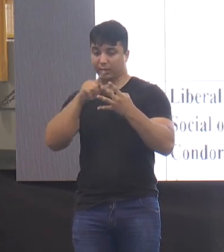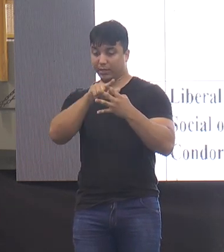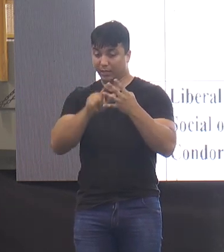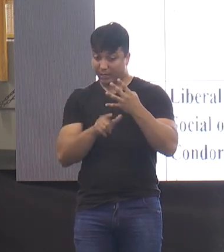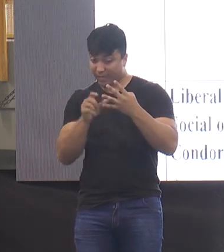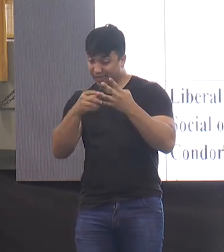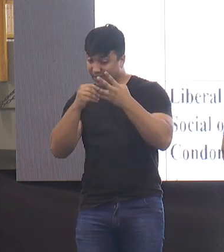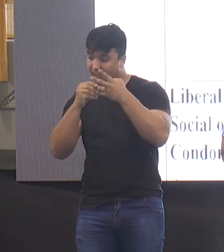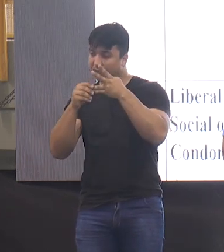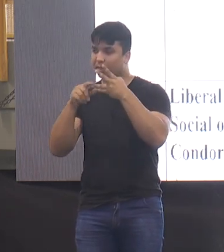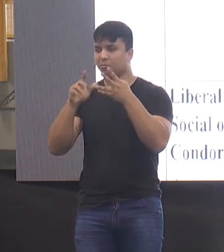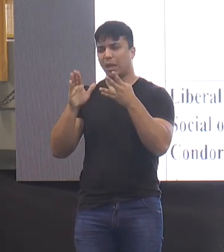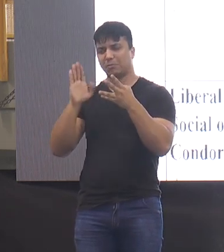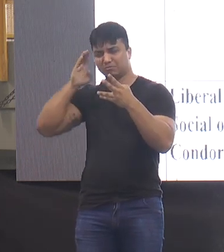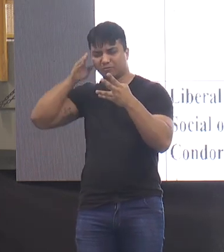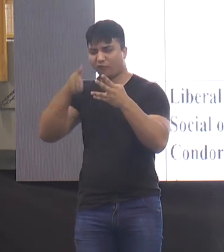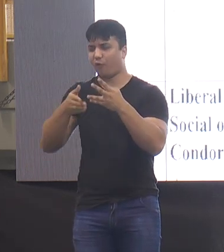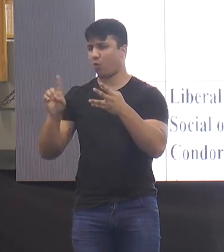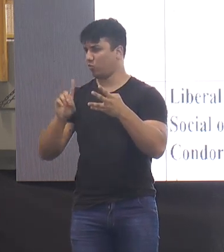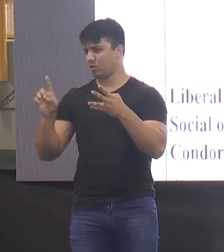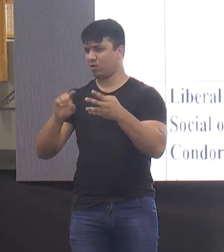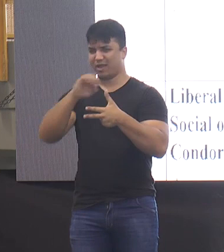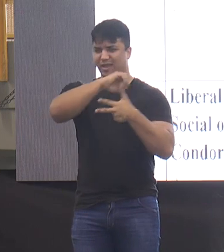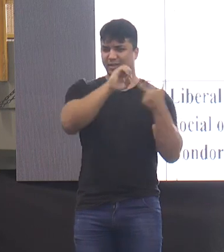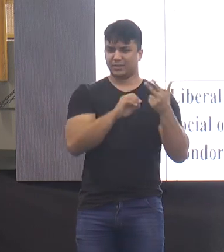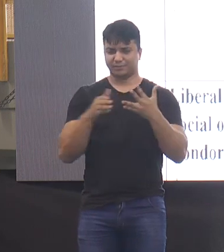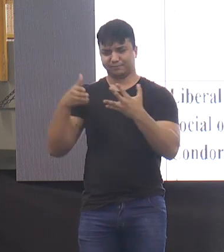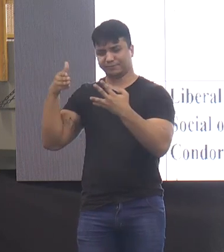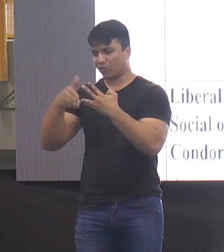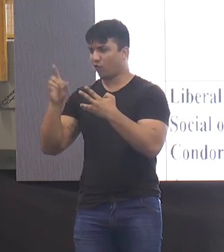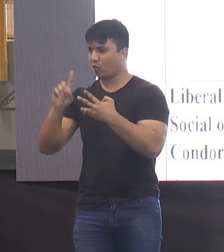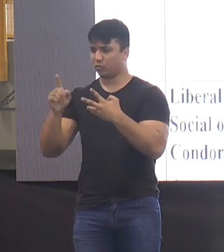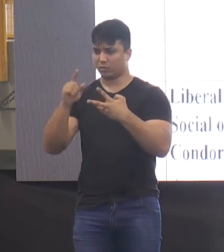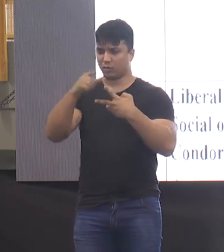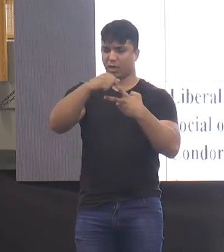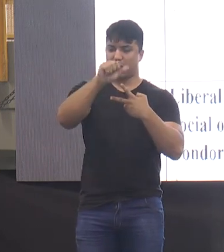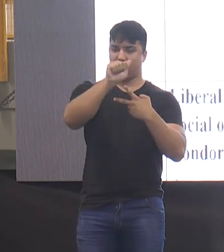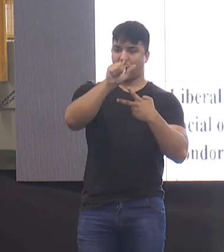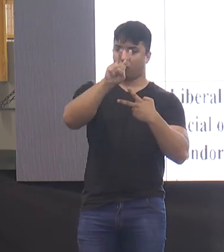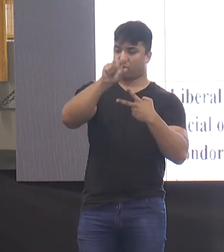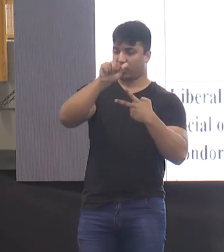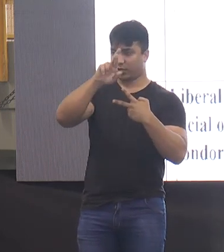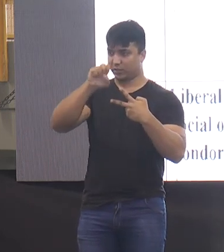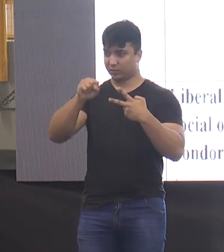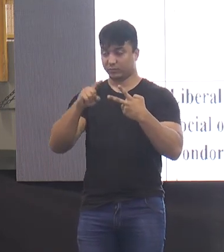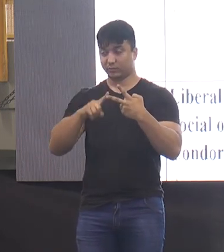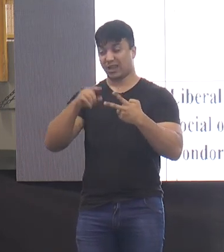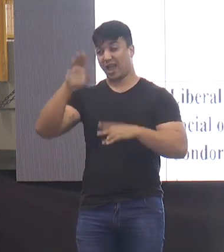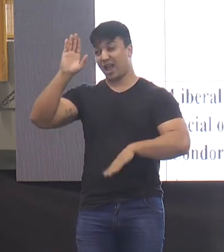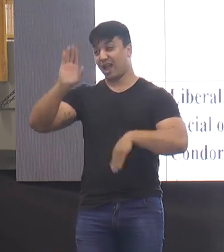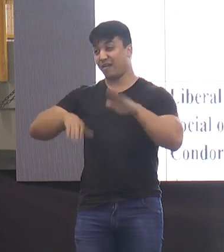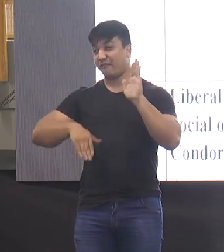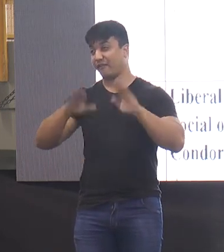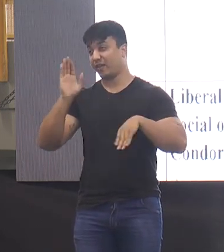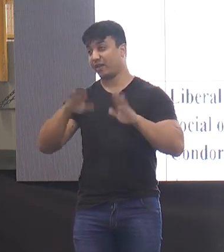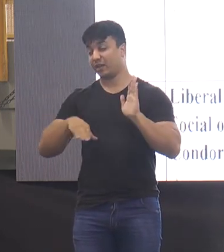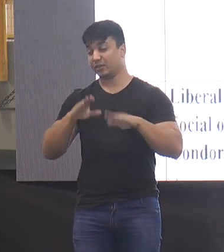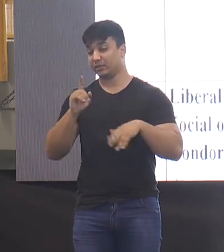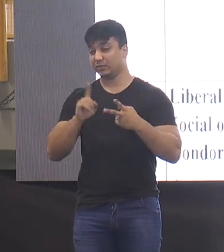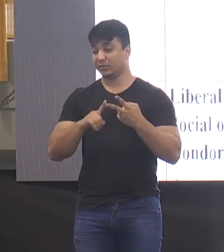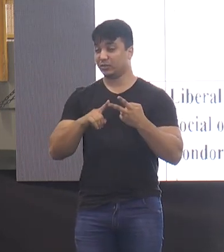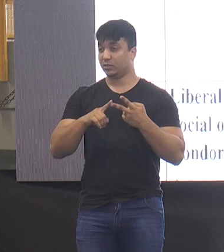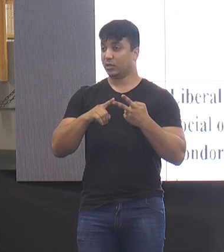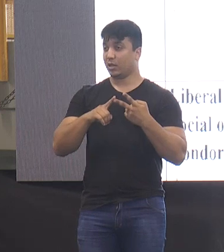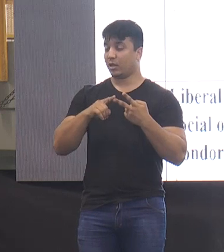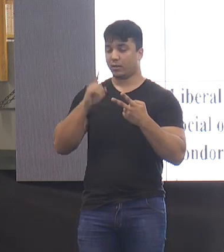Os vestibulares normalmente cobram o Álvares de Azevedo, vez ou outra o Casimiro de Abreu, quase nunca